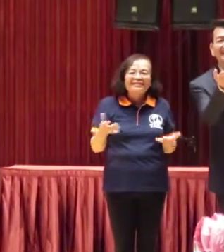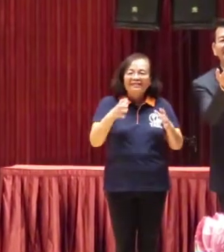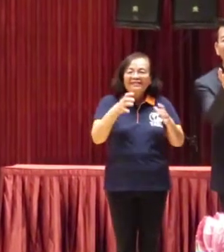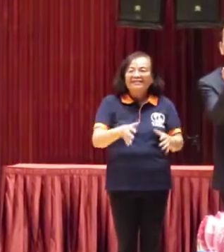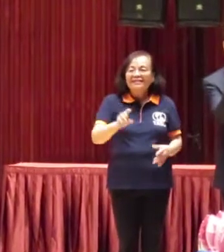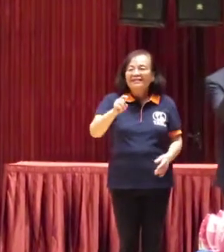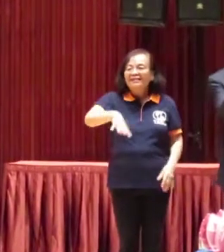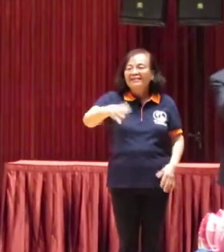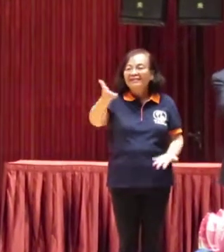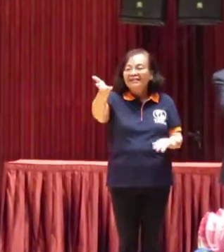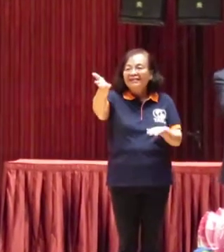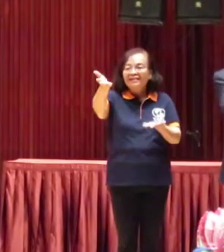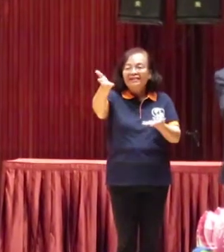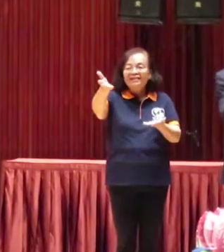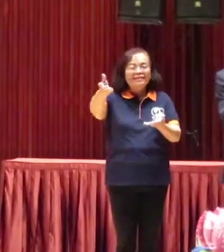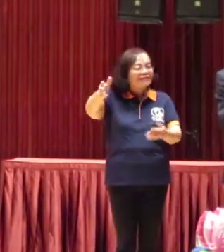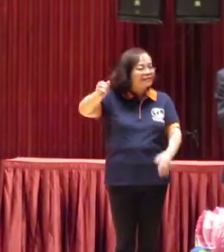所在？